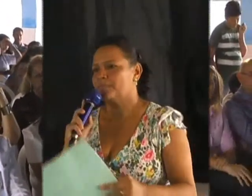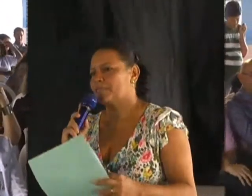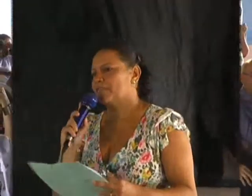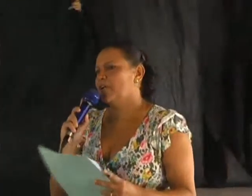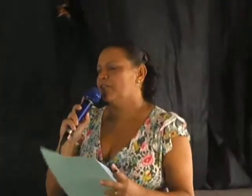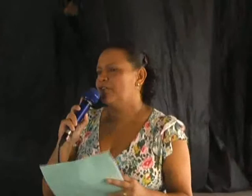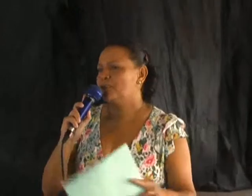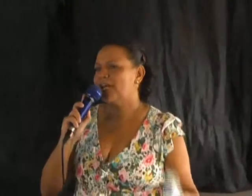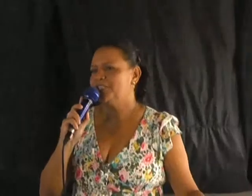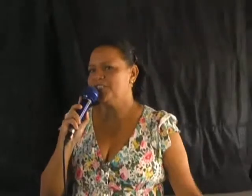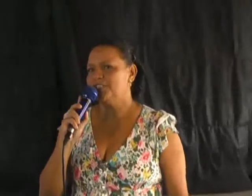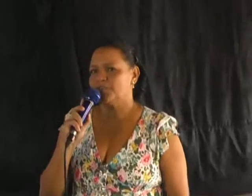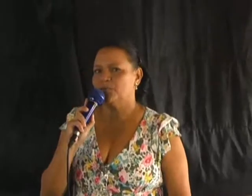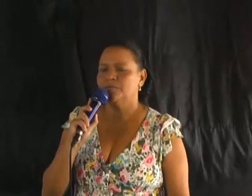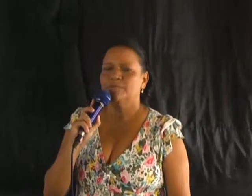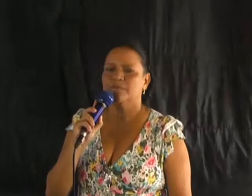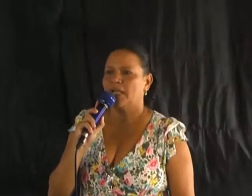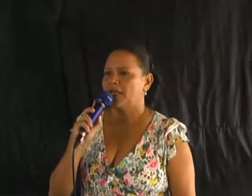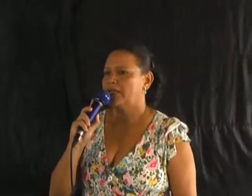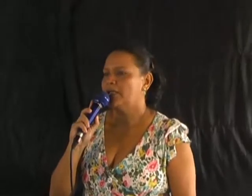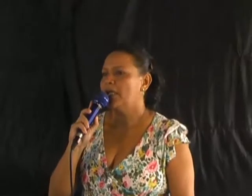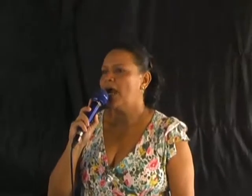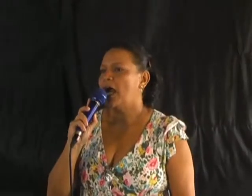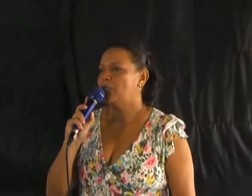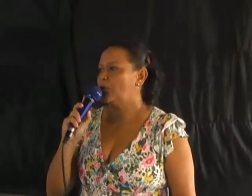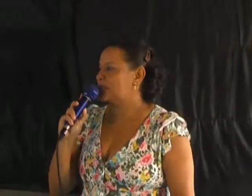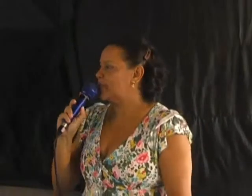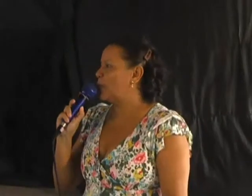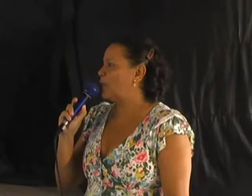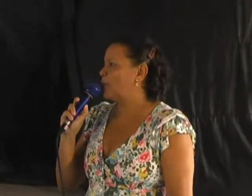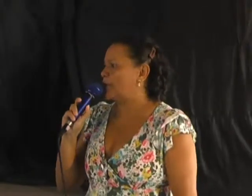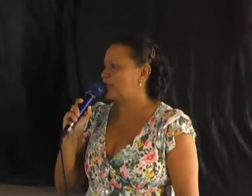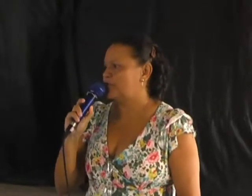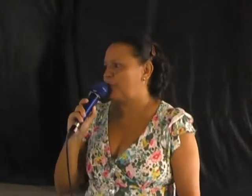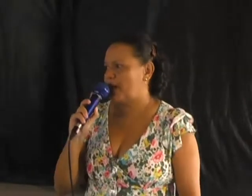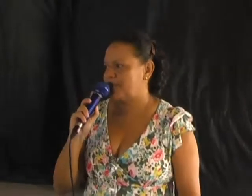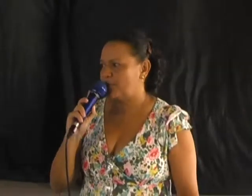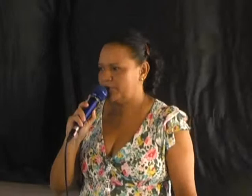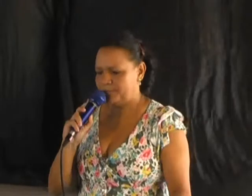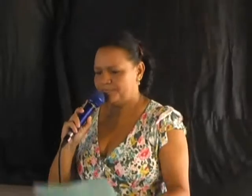Vamos dar início à nossa comemoração de Páscoa.